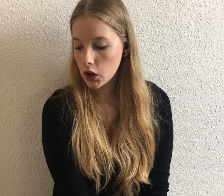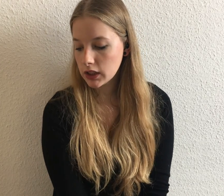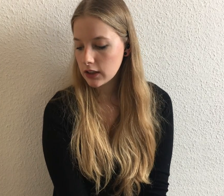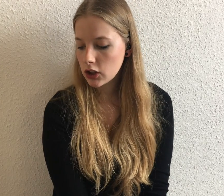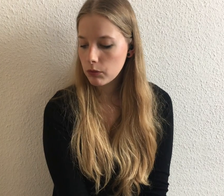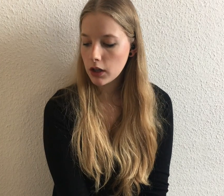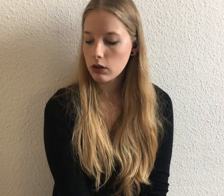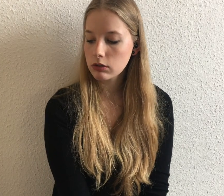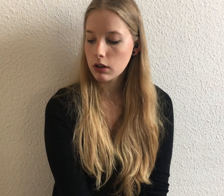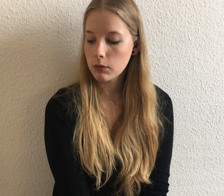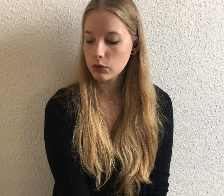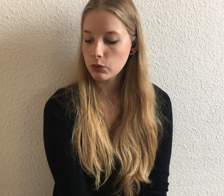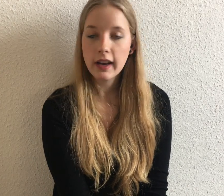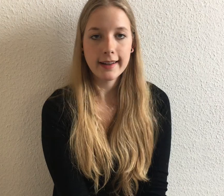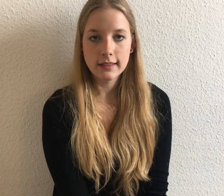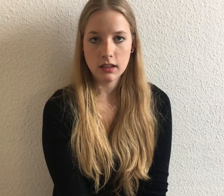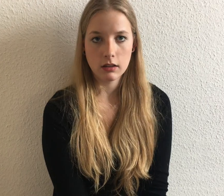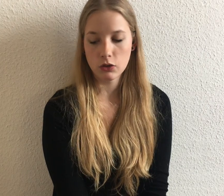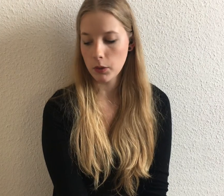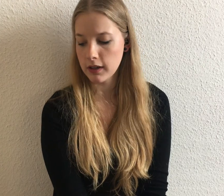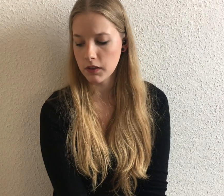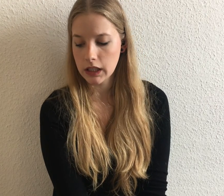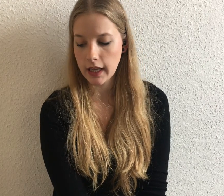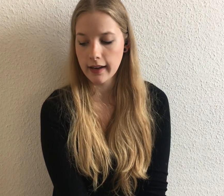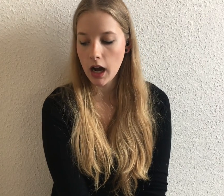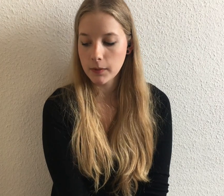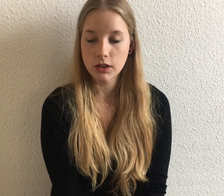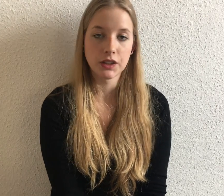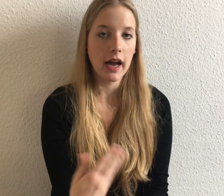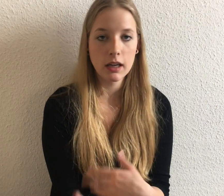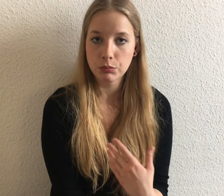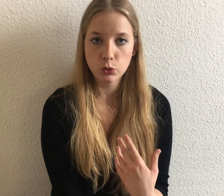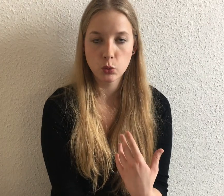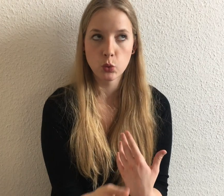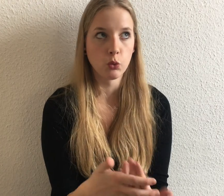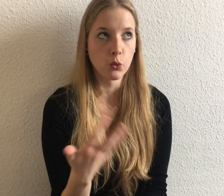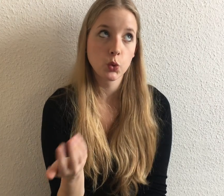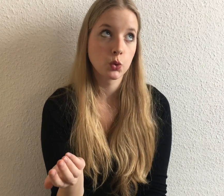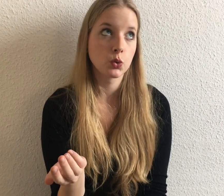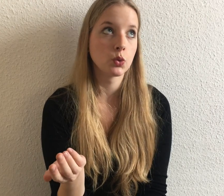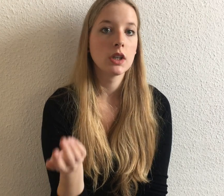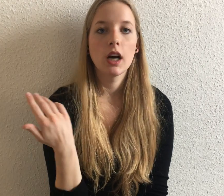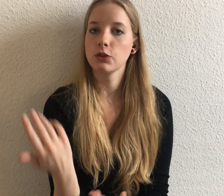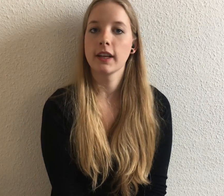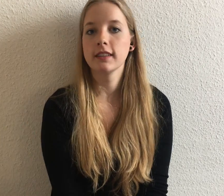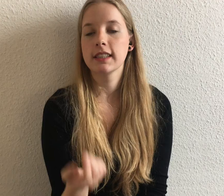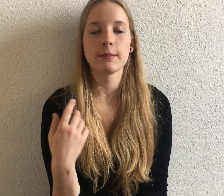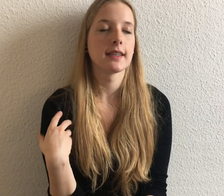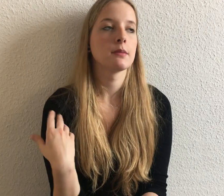Und dann kommen wir auch zu kleinen Sätzen. Das habe ich, wie ist dein Name, wie alt bist du, wo wohnst du? Also kleine Sätze, die man halt immer